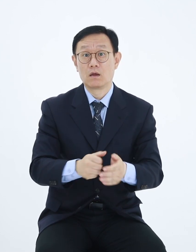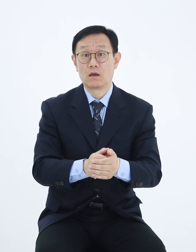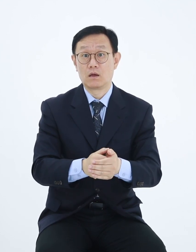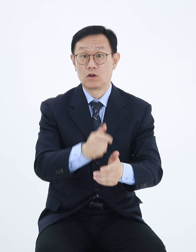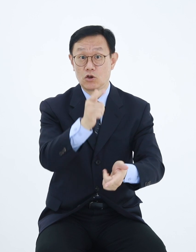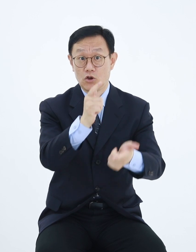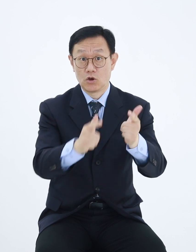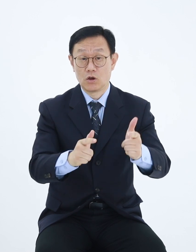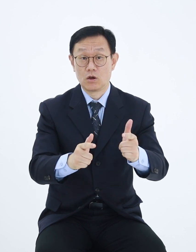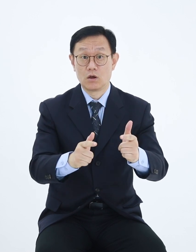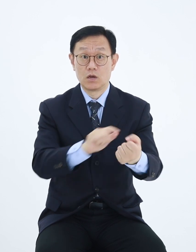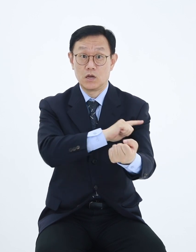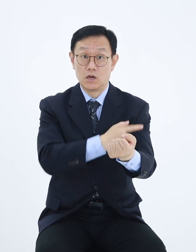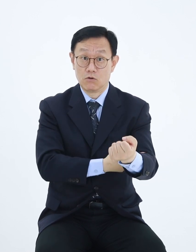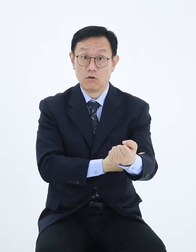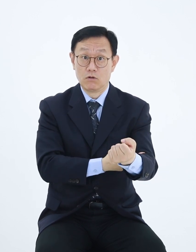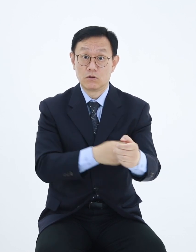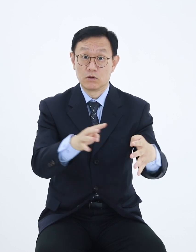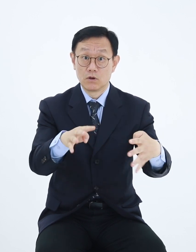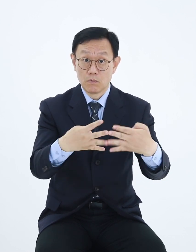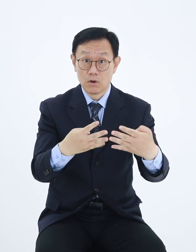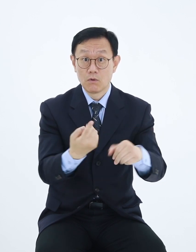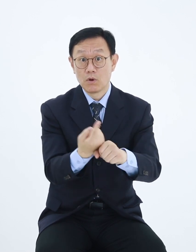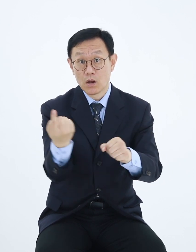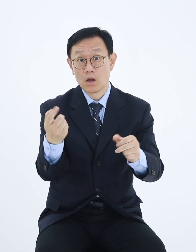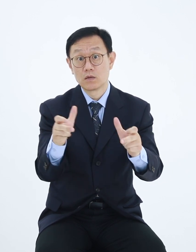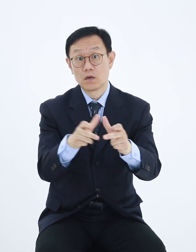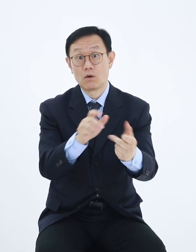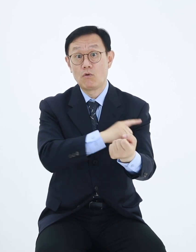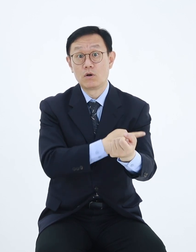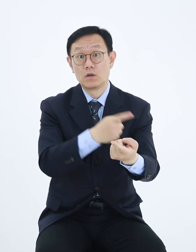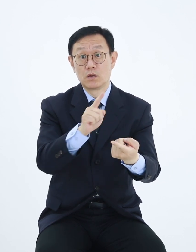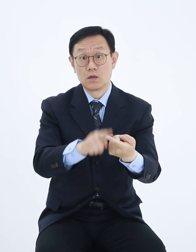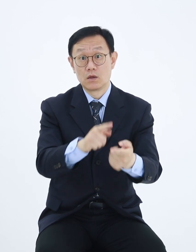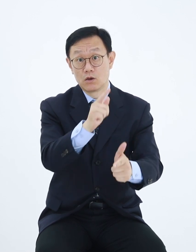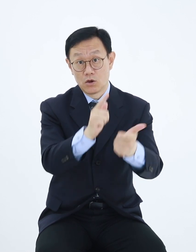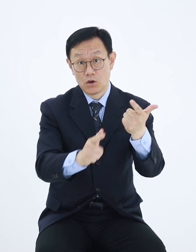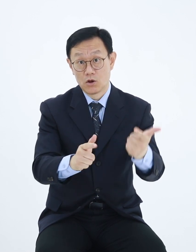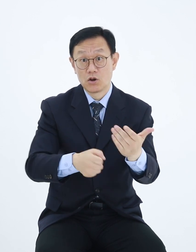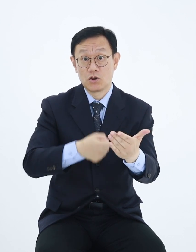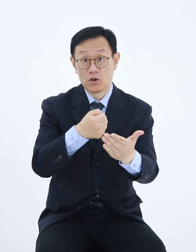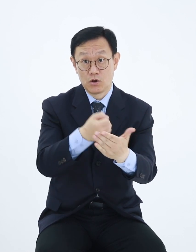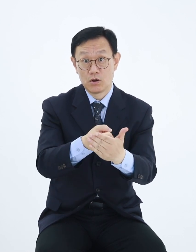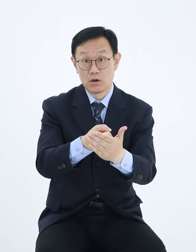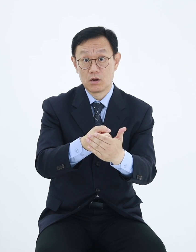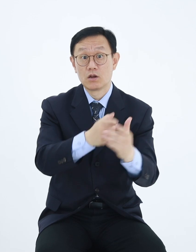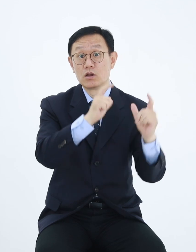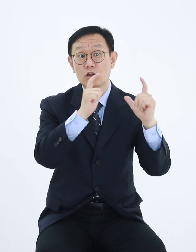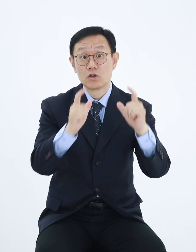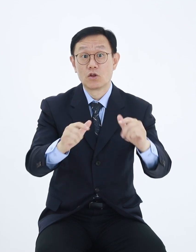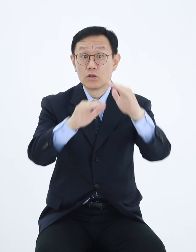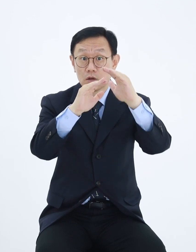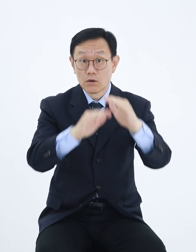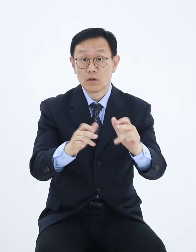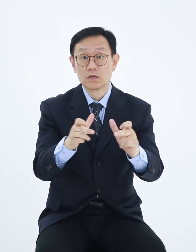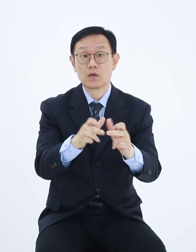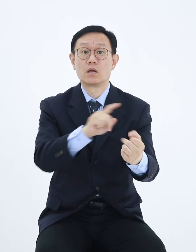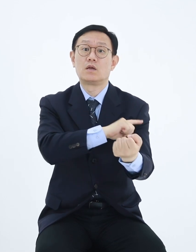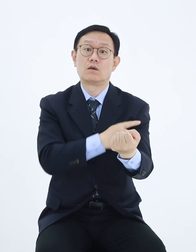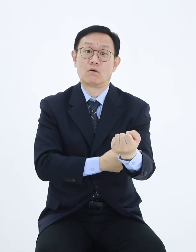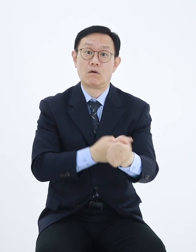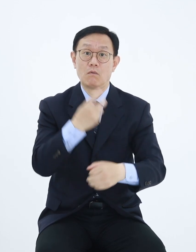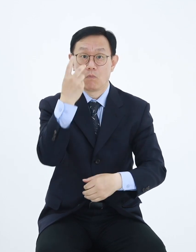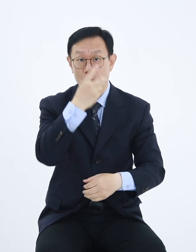각종 국제인권협약과 기타 장애인 권리에 관한 여러 형태의 결의문, 선언문들이 장애인의 인권